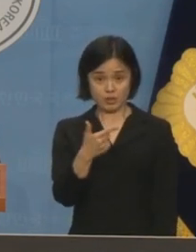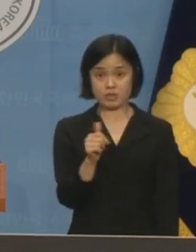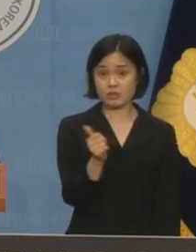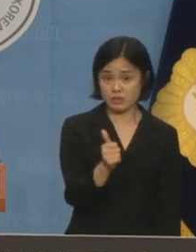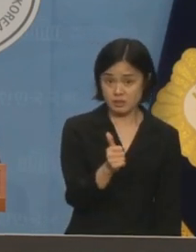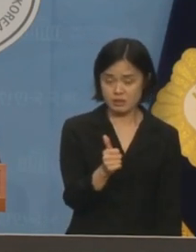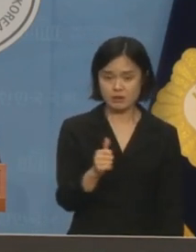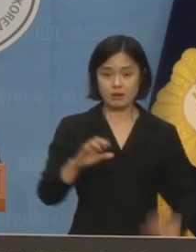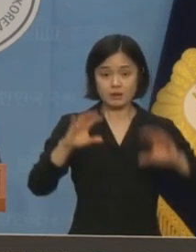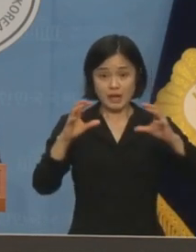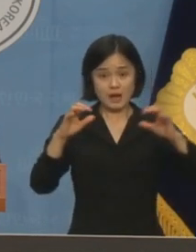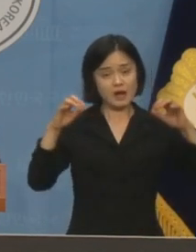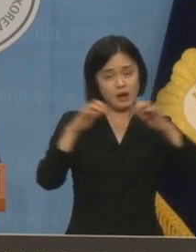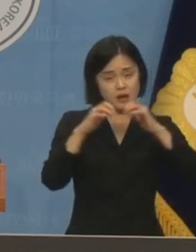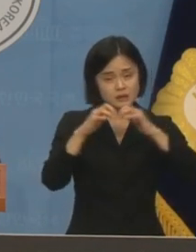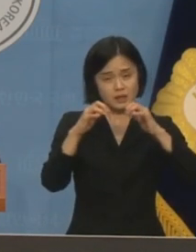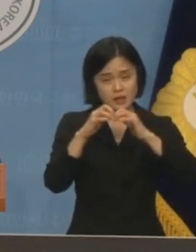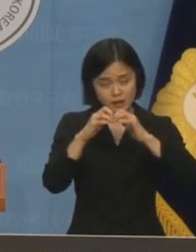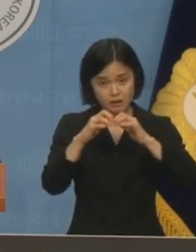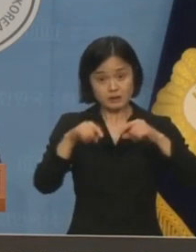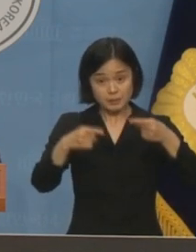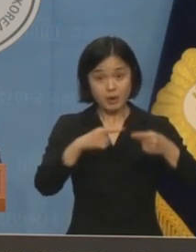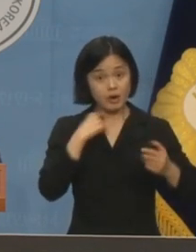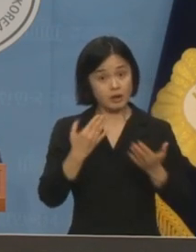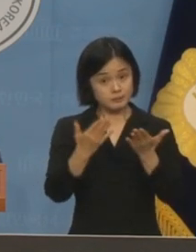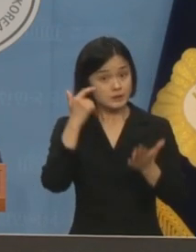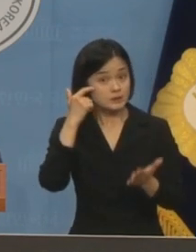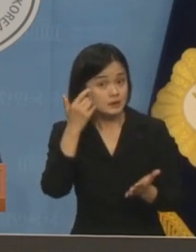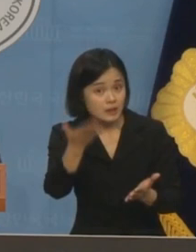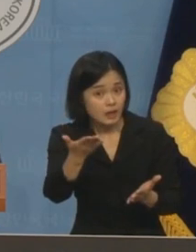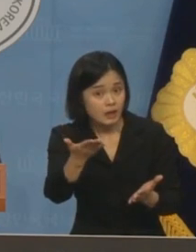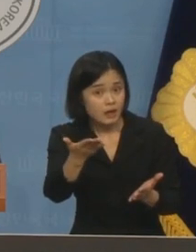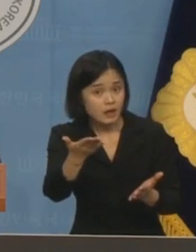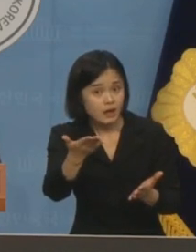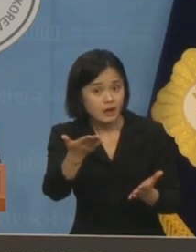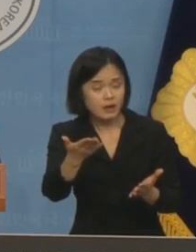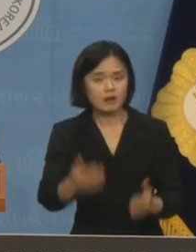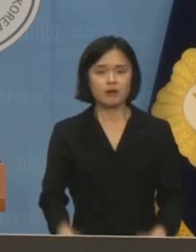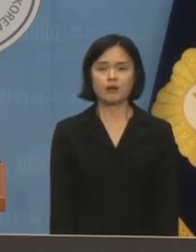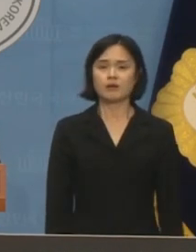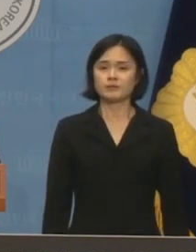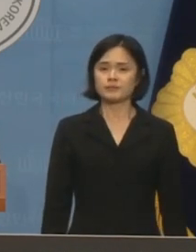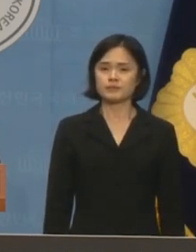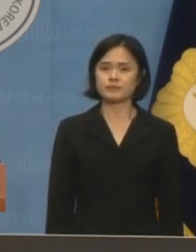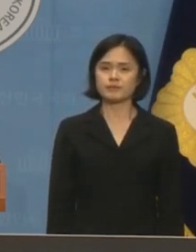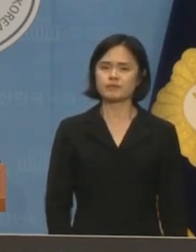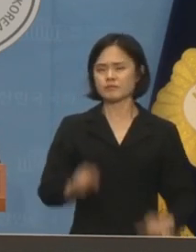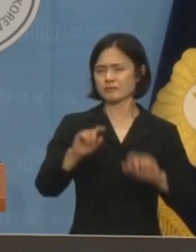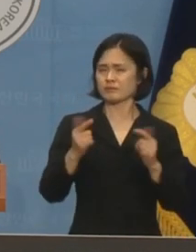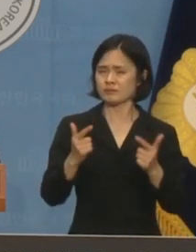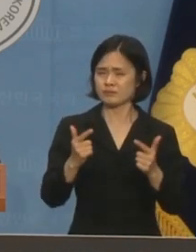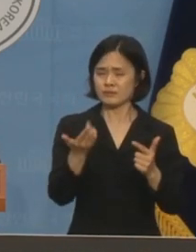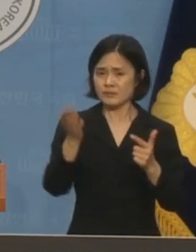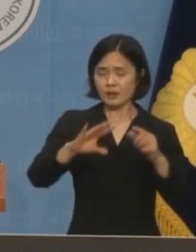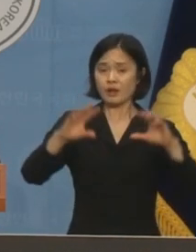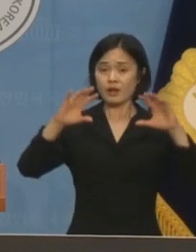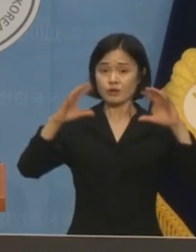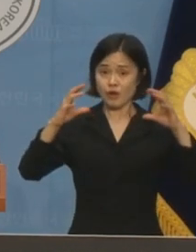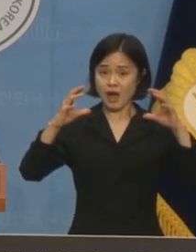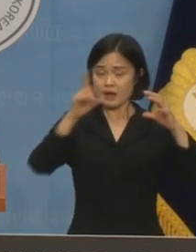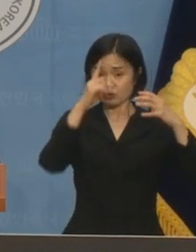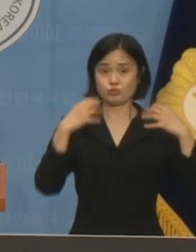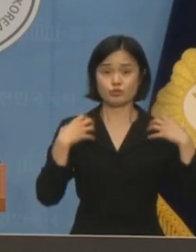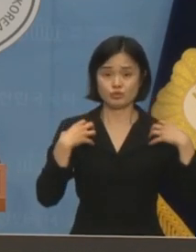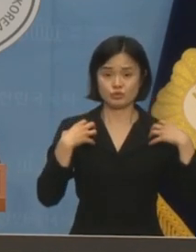순국자입니까? 혹은 애국자입니까? 나라를 위해 목숨 바쳤습니까? 그런데 국가가